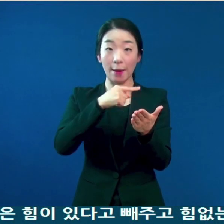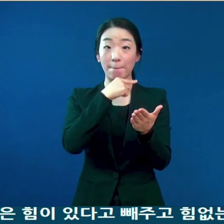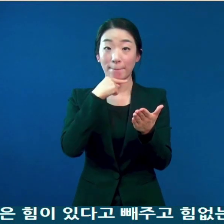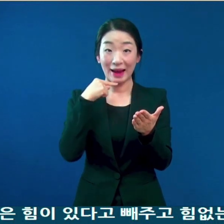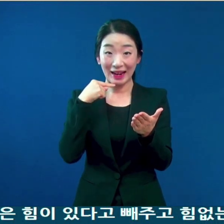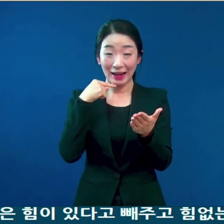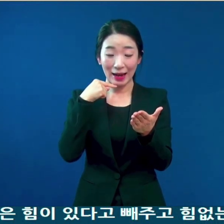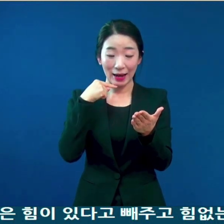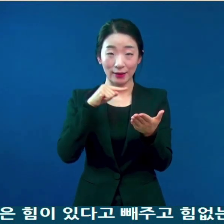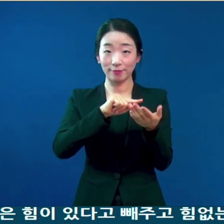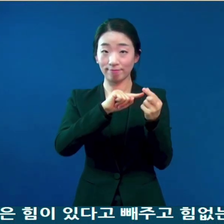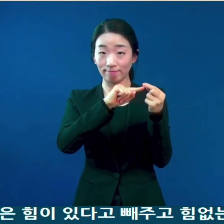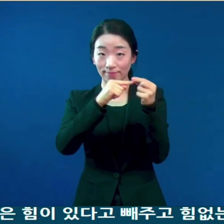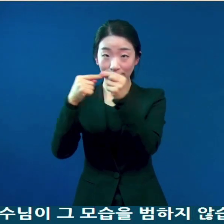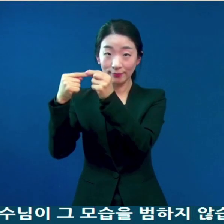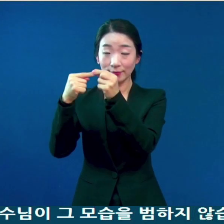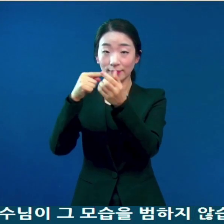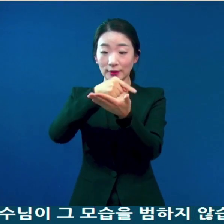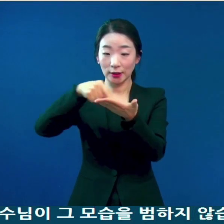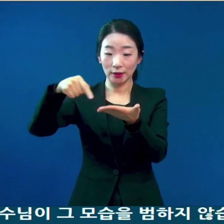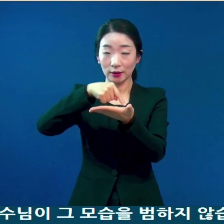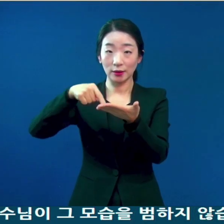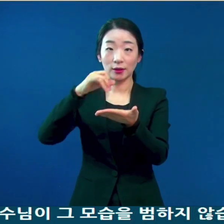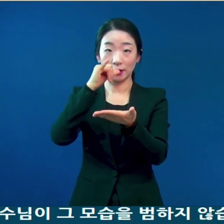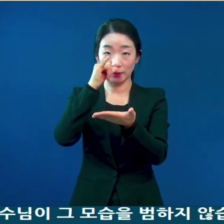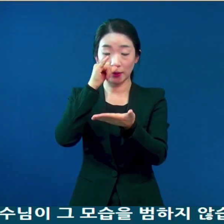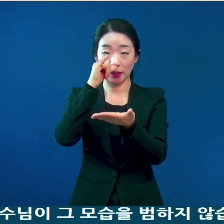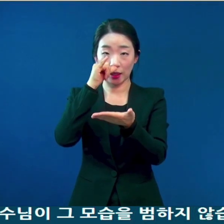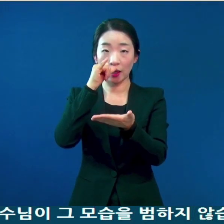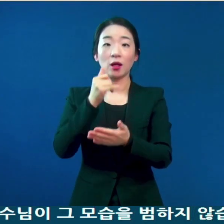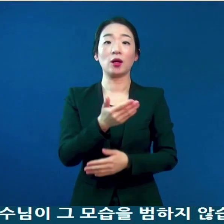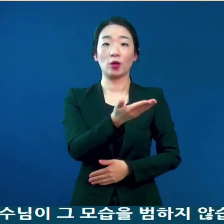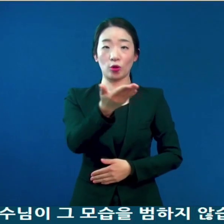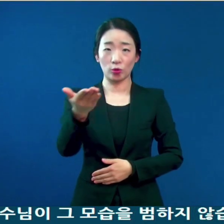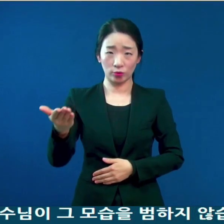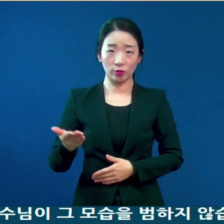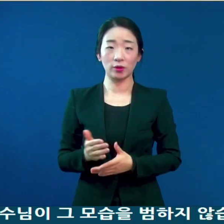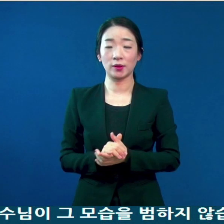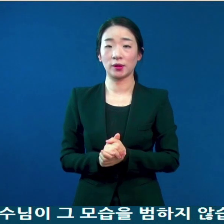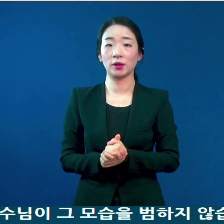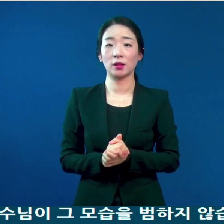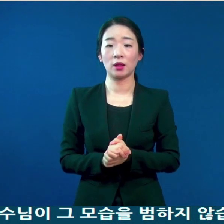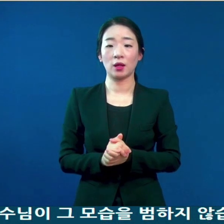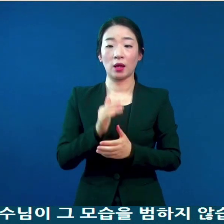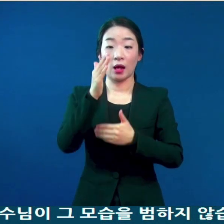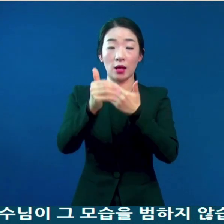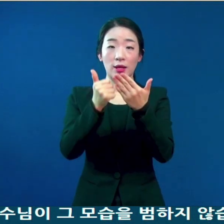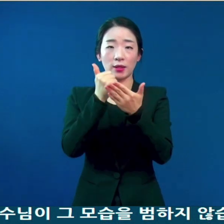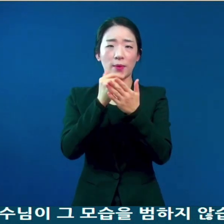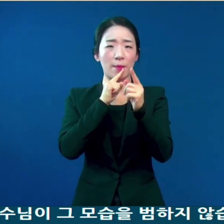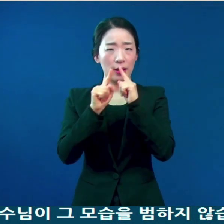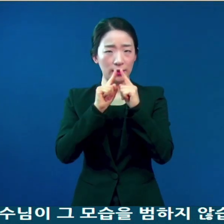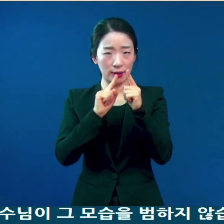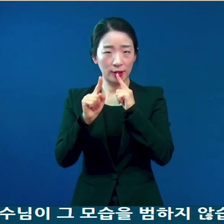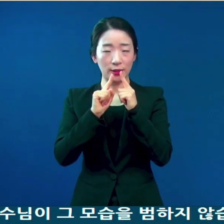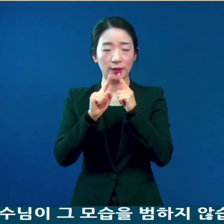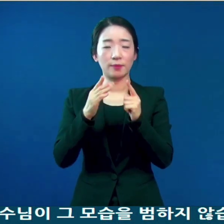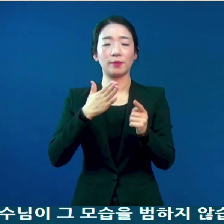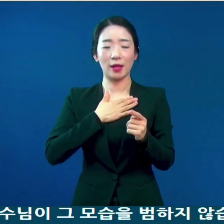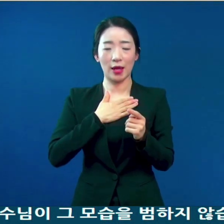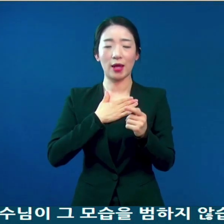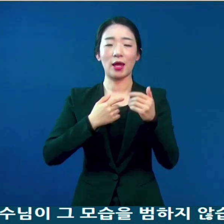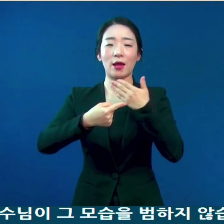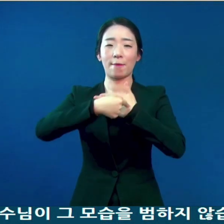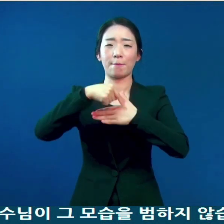나옵니다. 오늘 사랑하는 이 말씀을 듣는 충현의 가족들, 하나님의 백성들은 이 말씀 하나하나를 내 마음속에